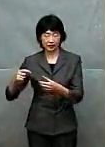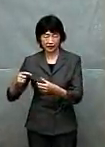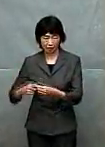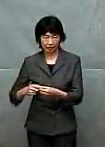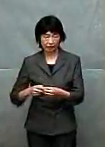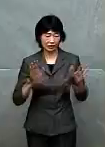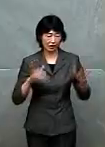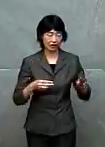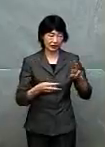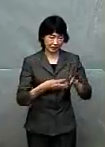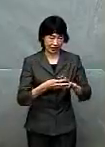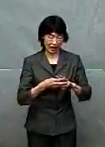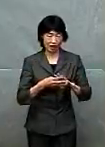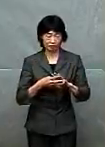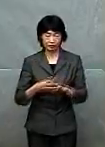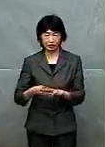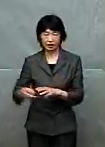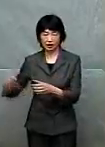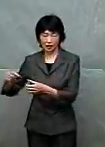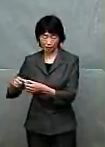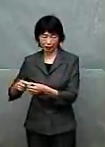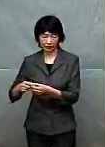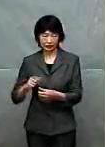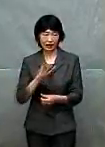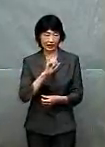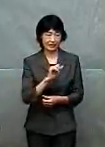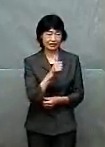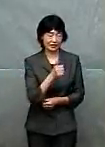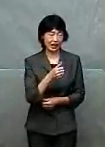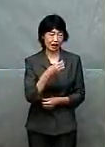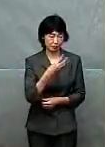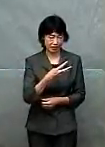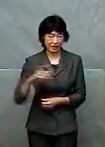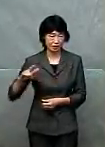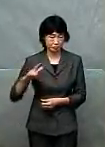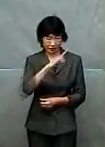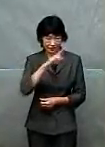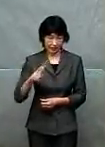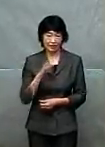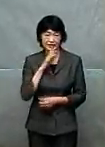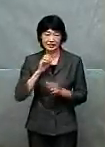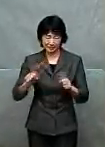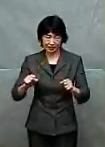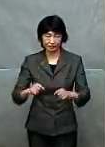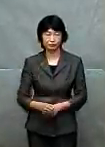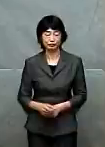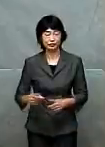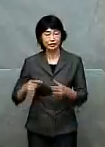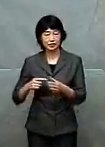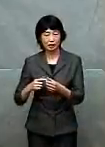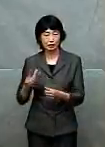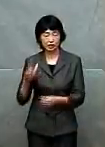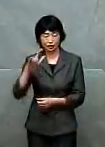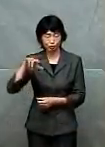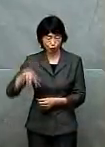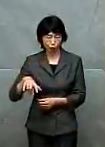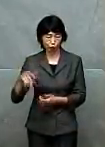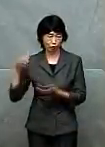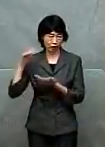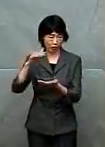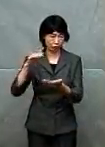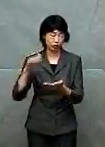便、山形伊丹便の両便で実施されます。山形空港の貨物取扱いにつきまし